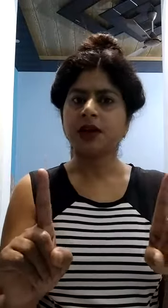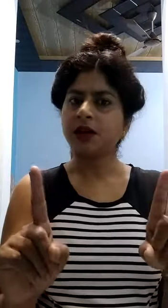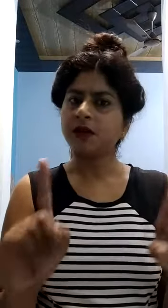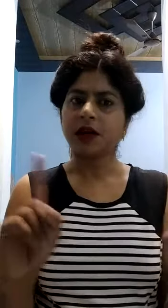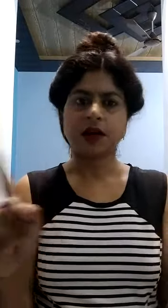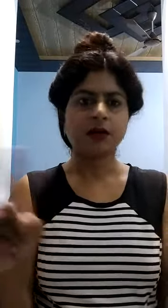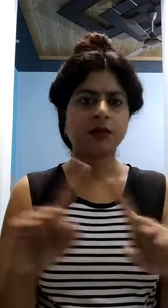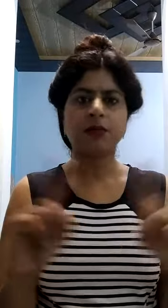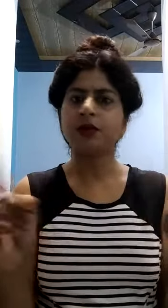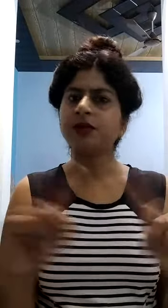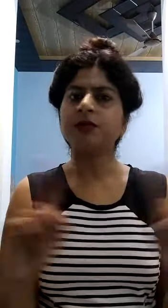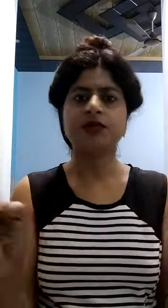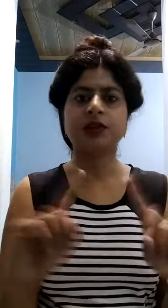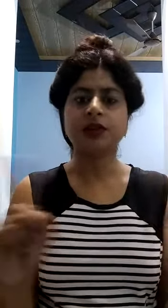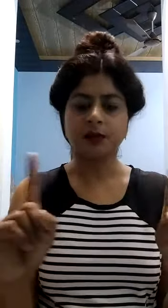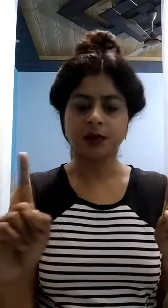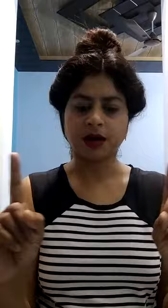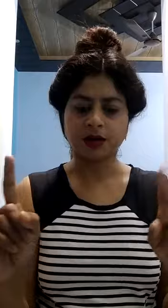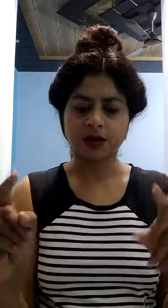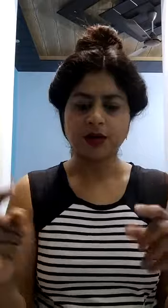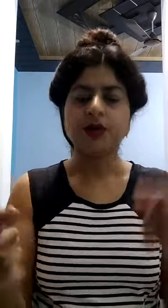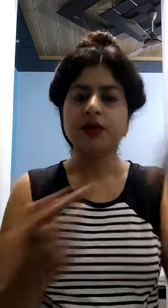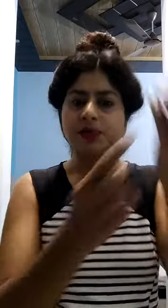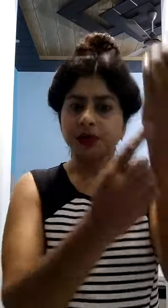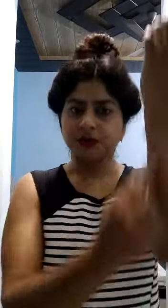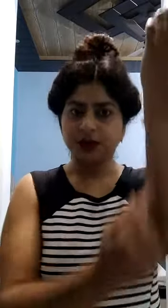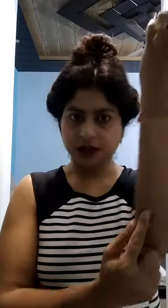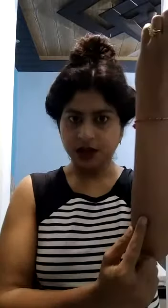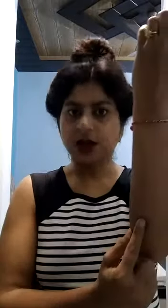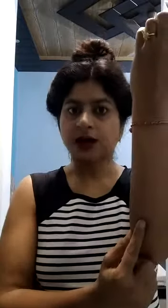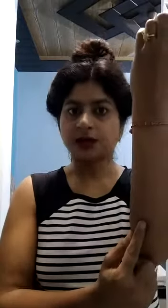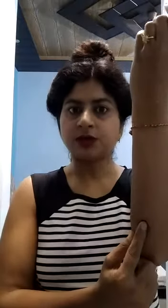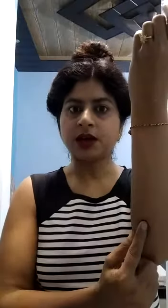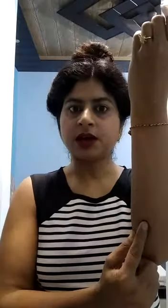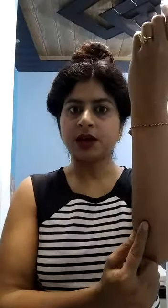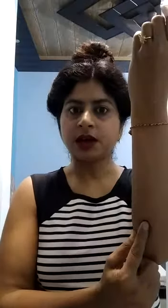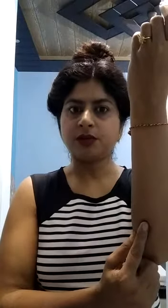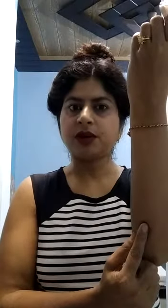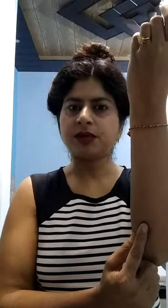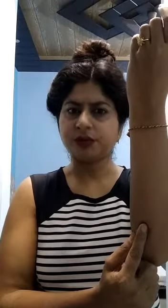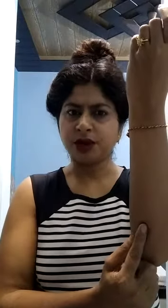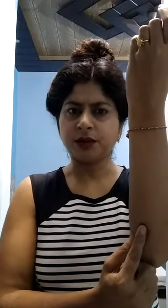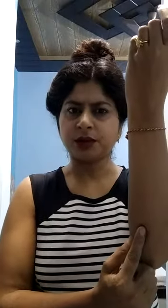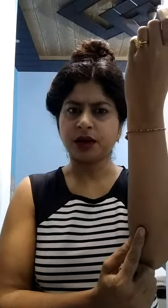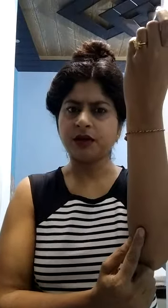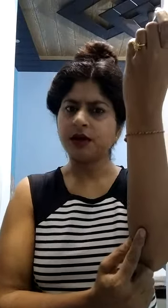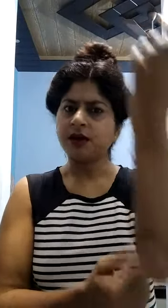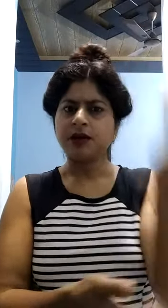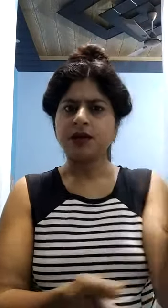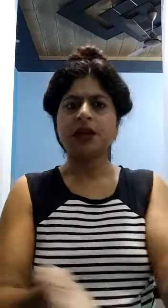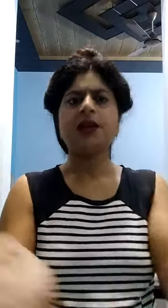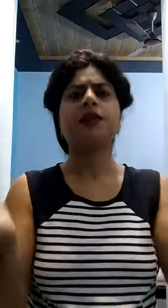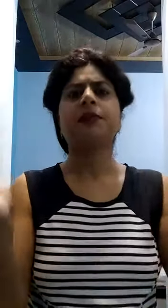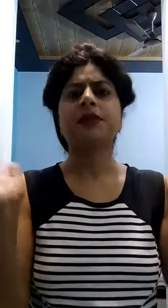डिग्री करवाना बहुत मुश्किल था उस पर तेरे हाथों की भाइयों का तू ना होना व्यक्ति